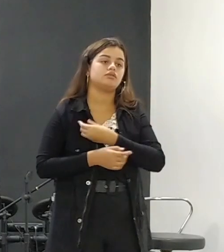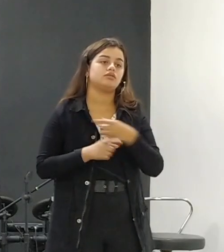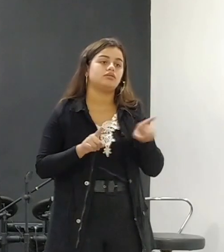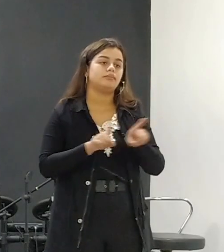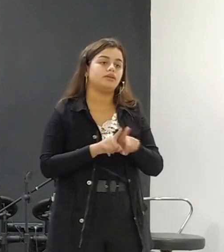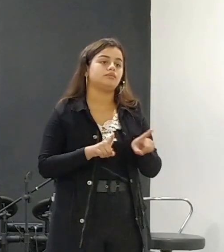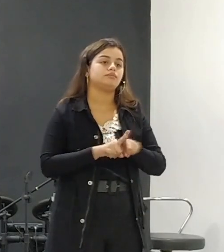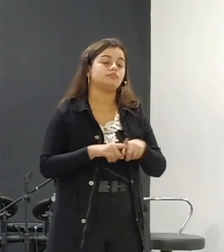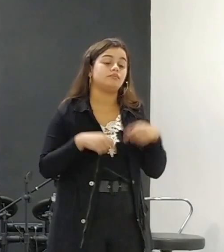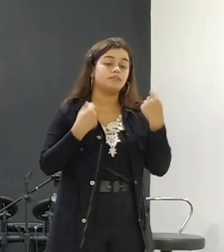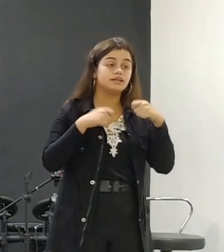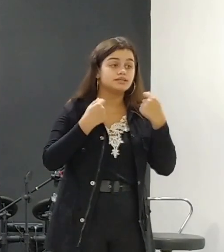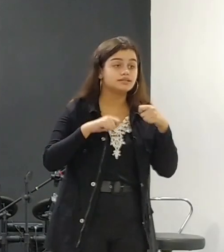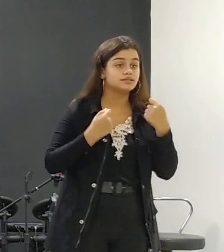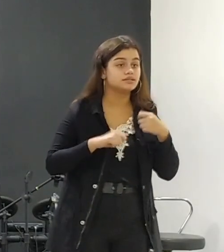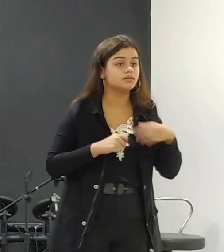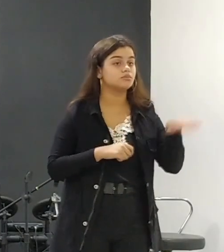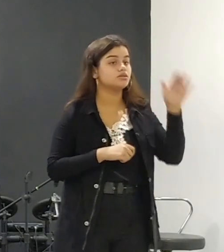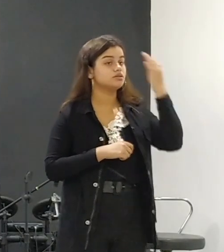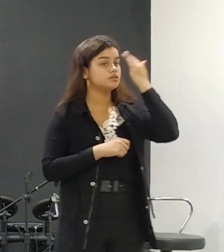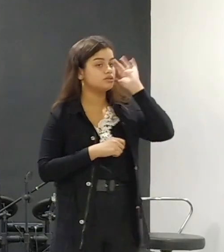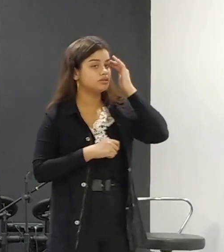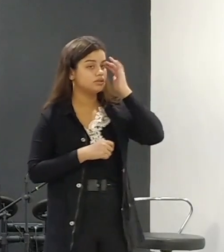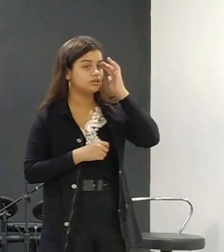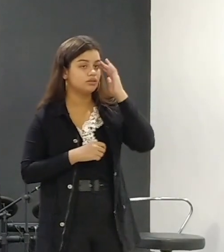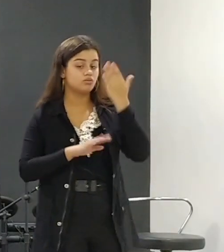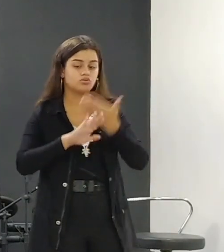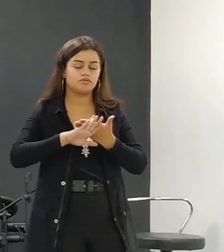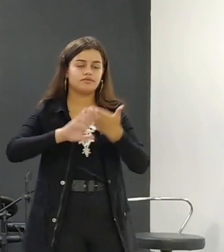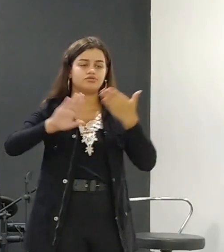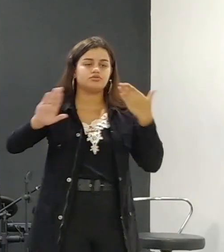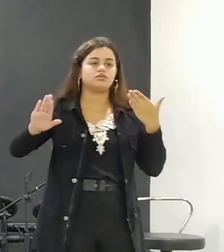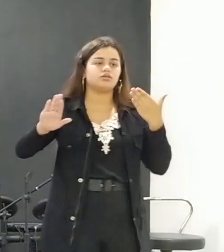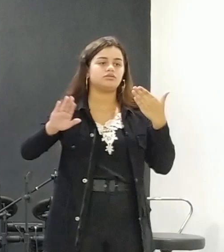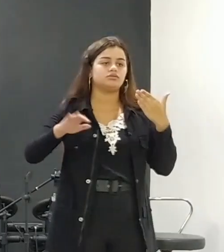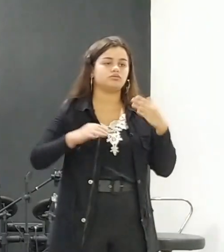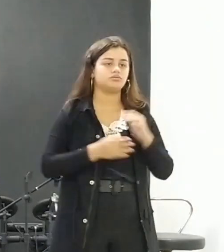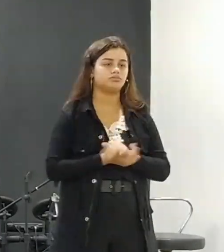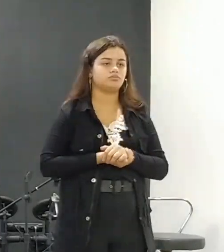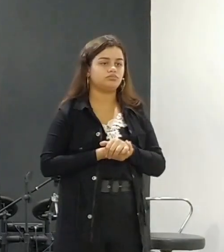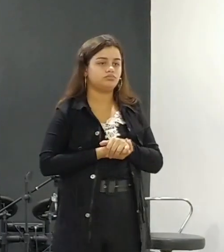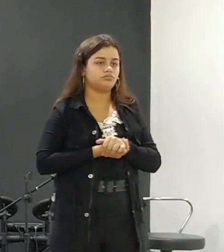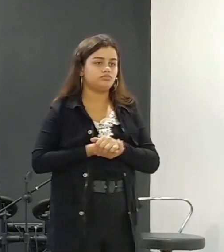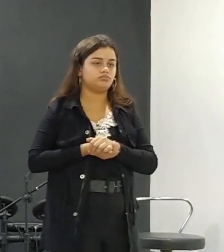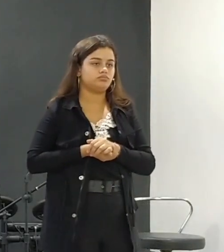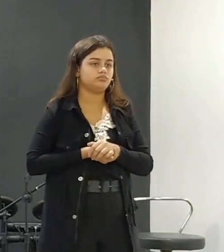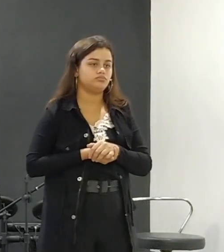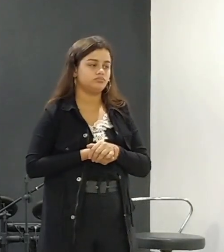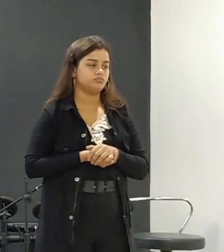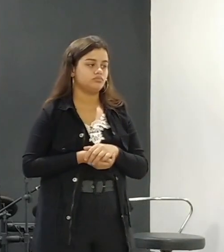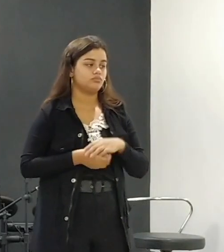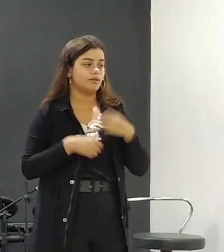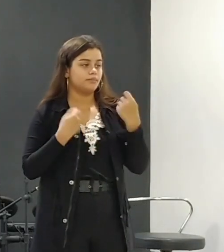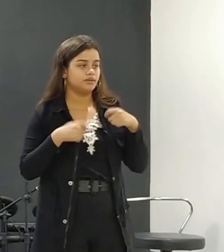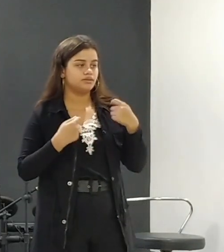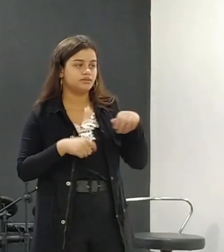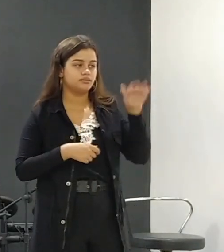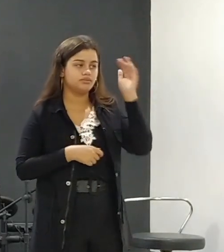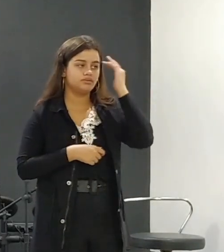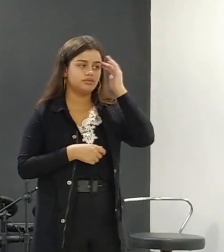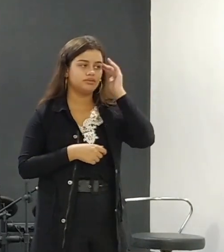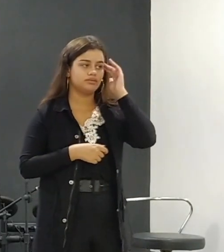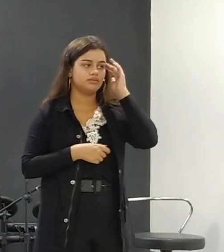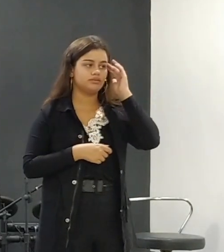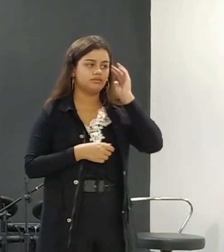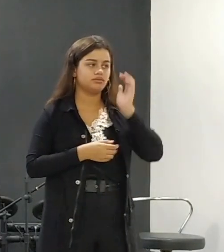Precisamos entender nessa noite o quão distante nós estamos desse ideal, né? Precisamos entender isso. E a gente